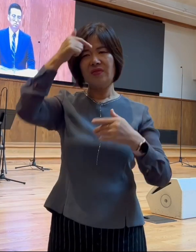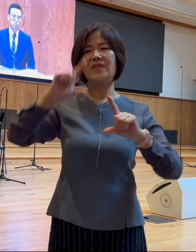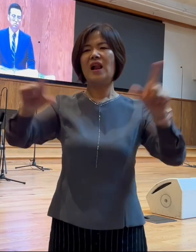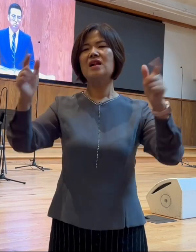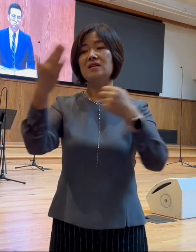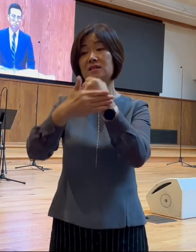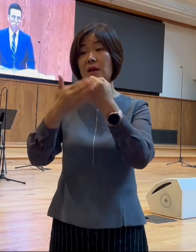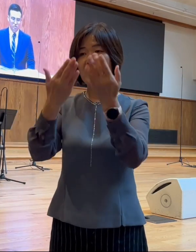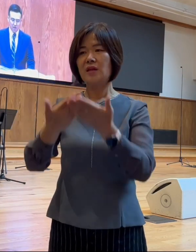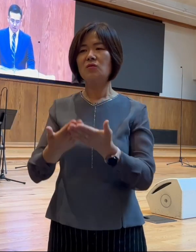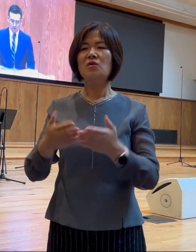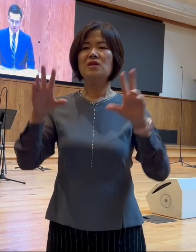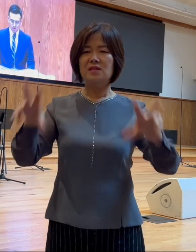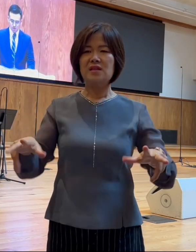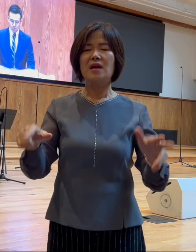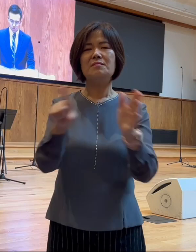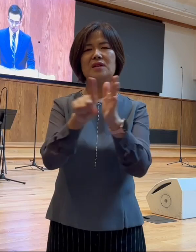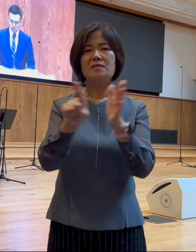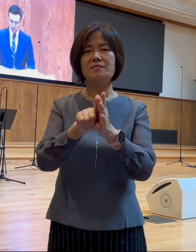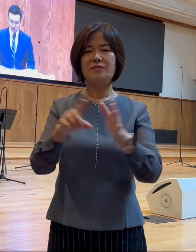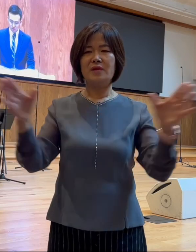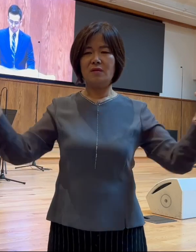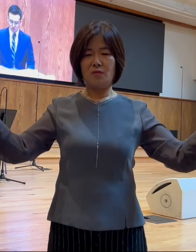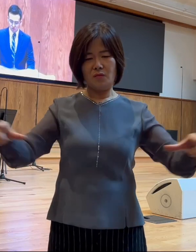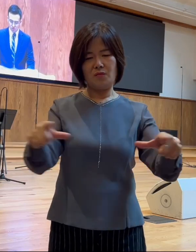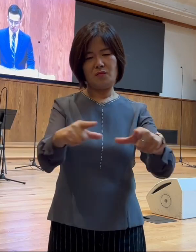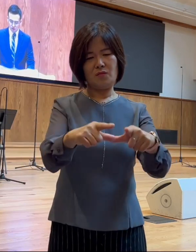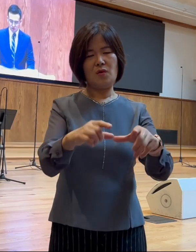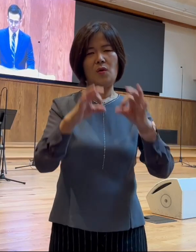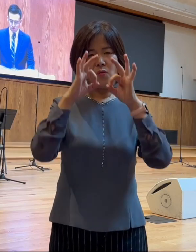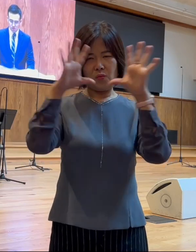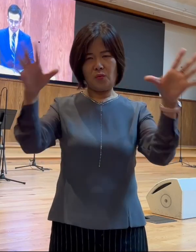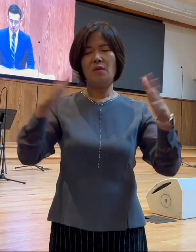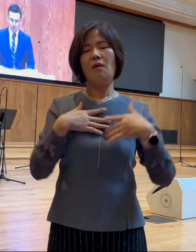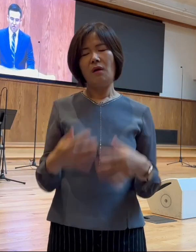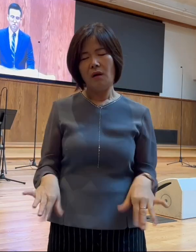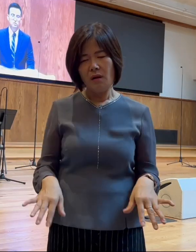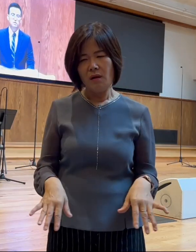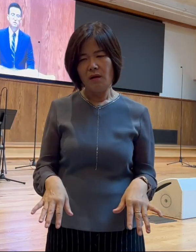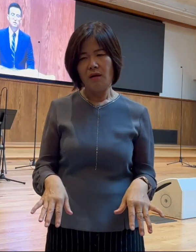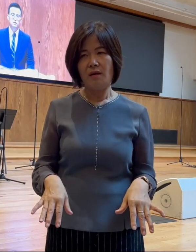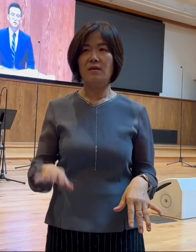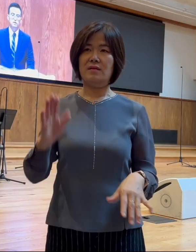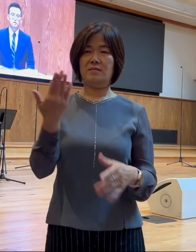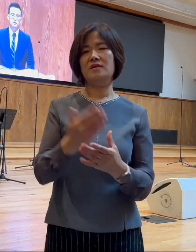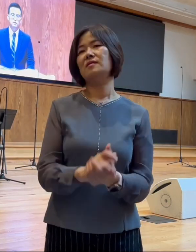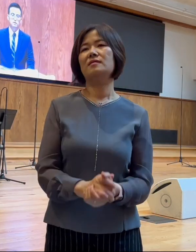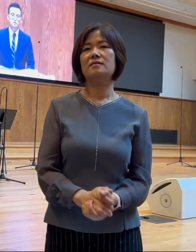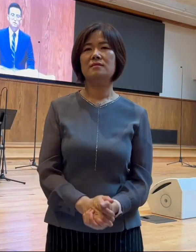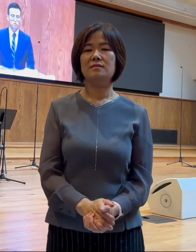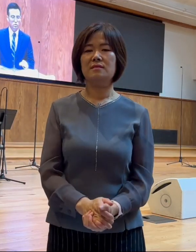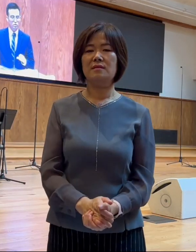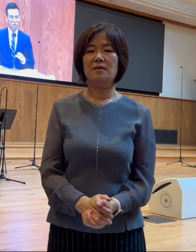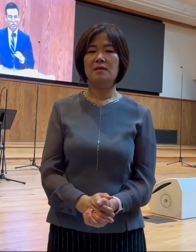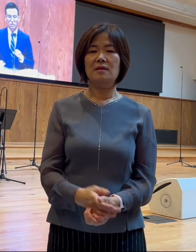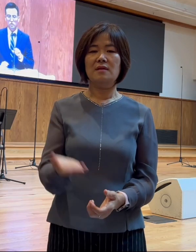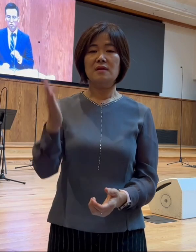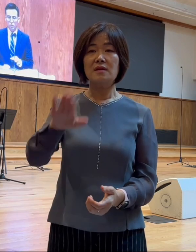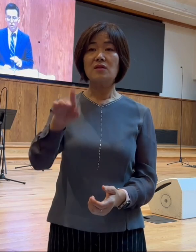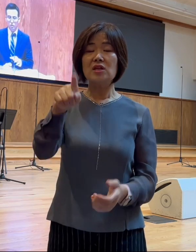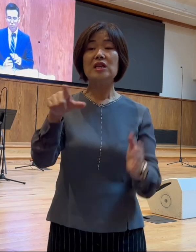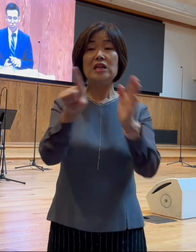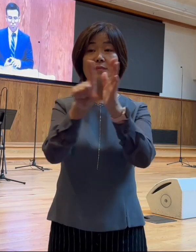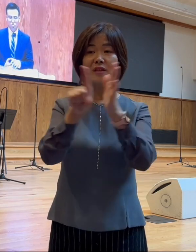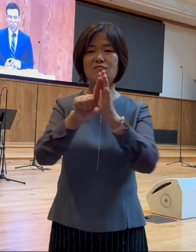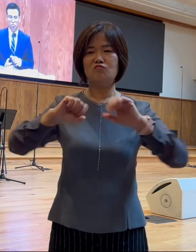하더라도 어느샌가 우리의 믿음은 너무도 약하고 시들해지는. 그래서 이